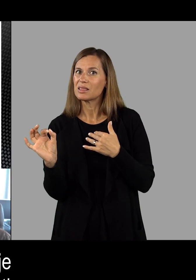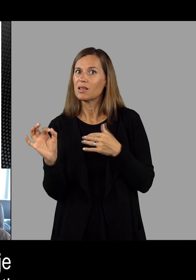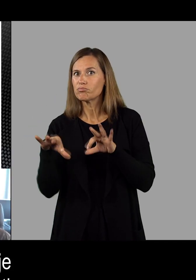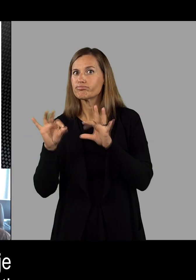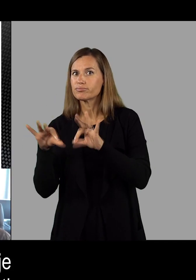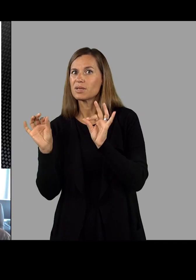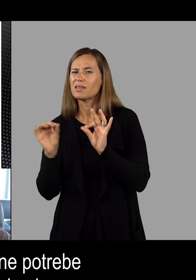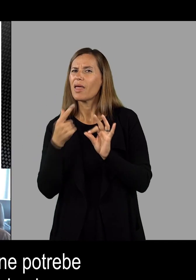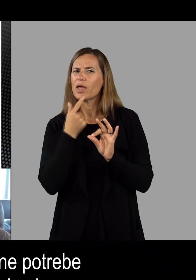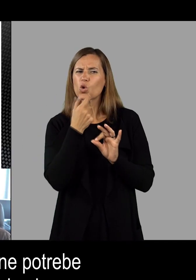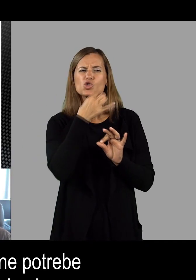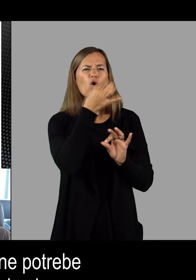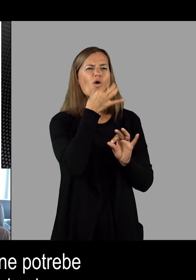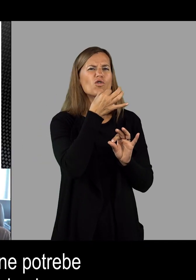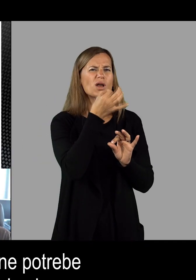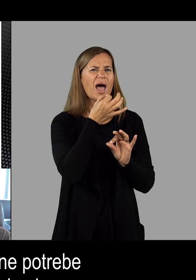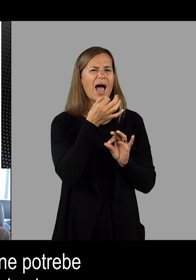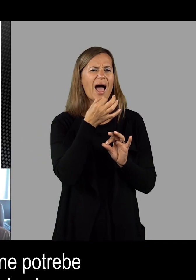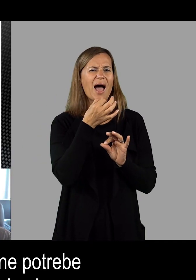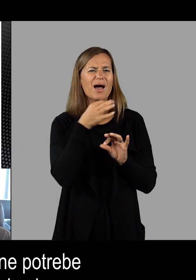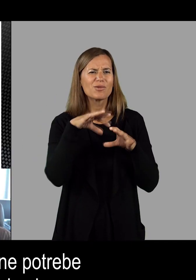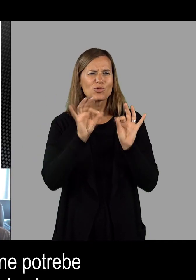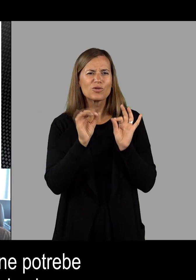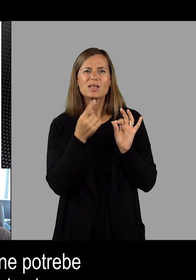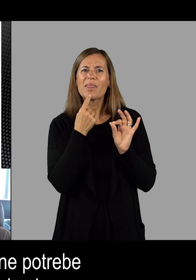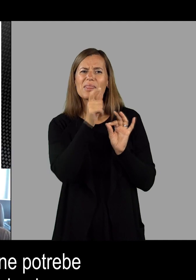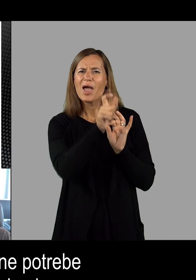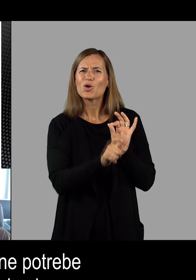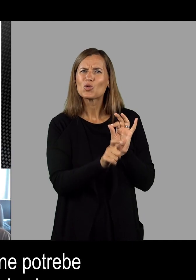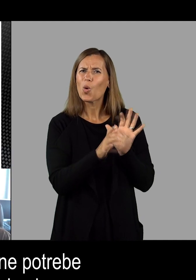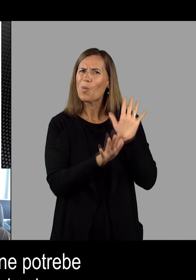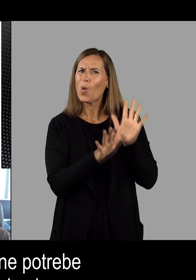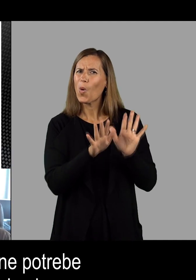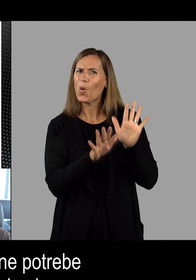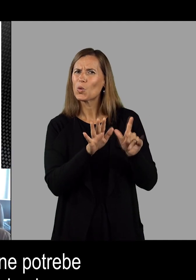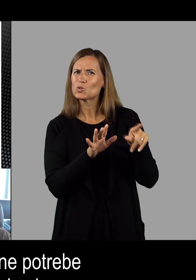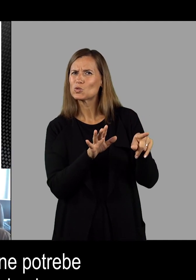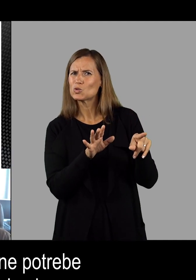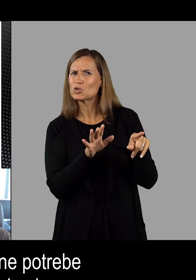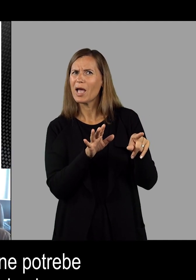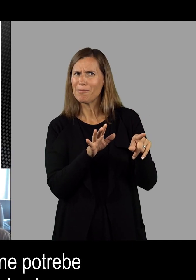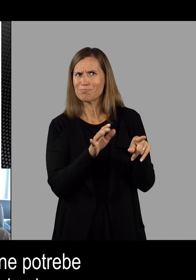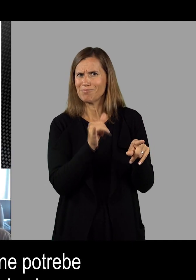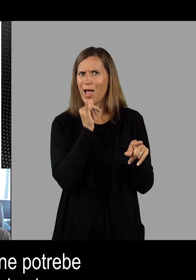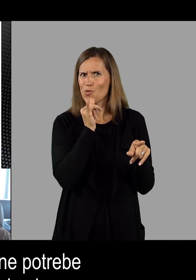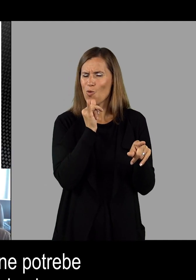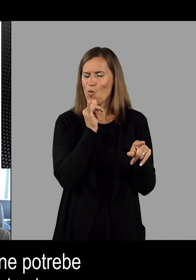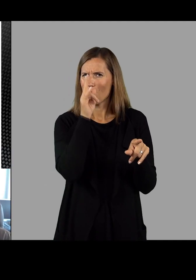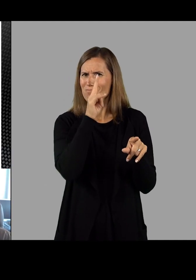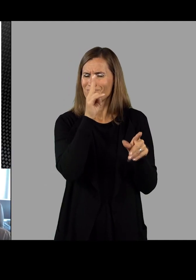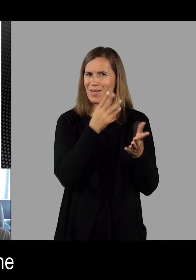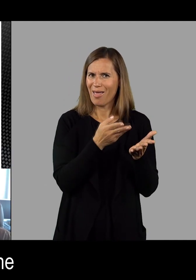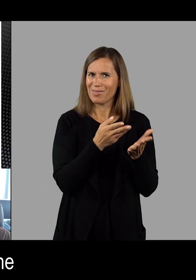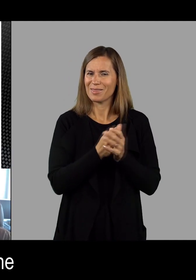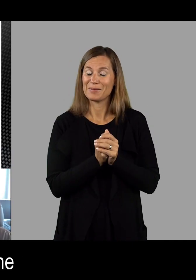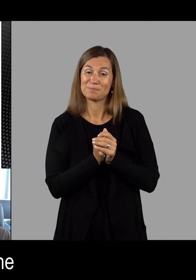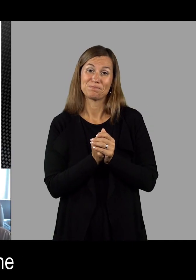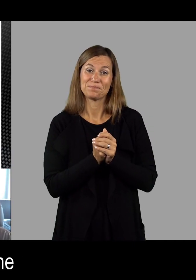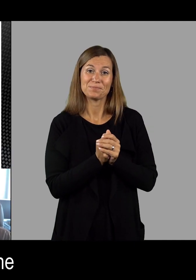govora razpoznati, ne, da je nekdo zaradi kakšne morebitne potrebe, bi nekoga to morda lahko zanimalo.